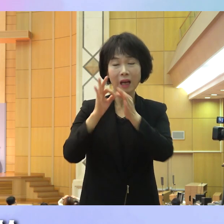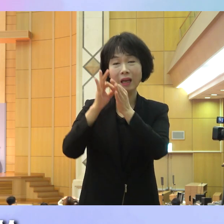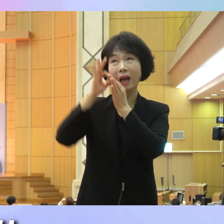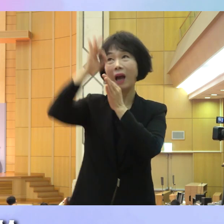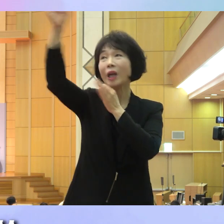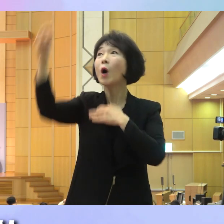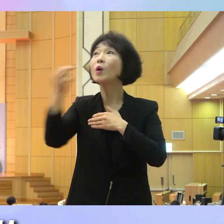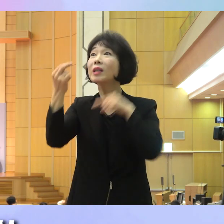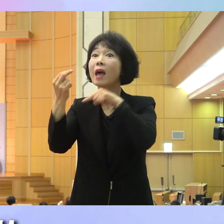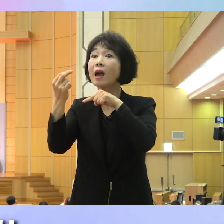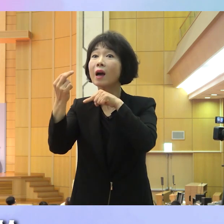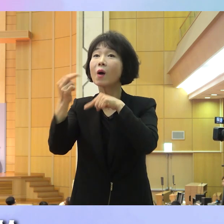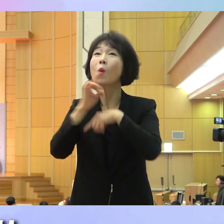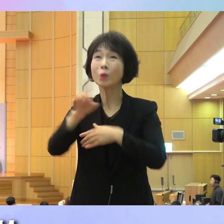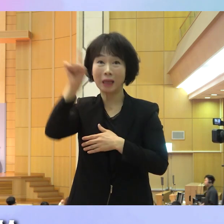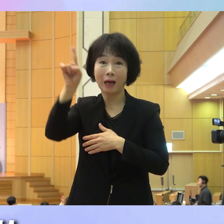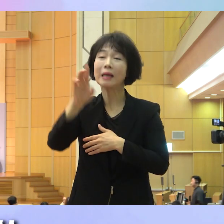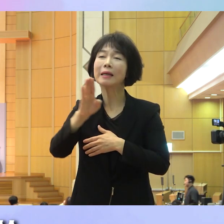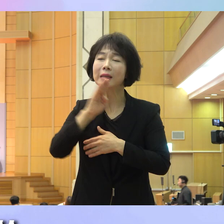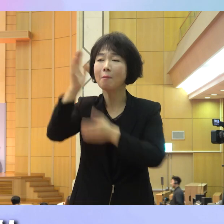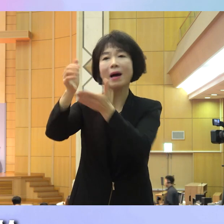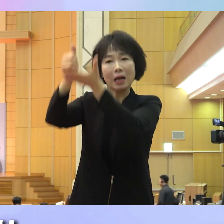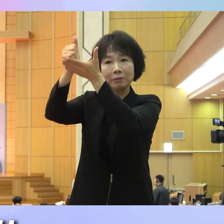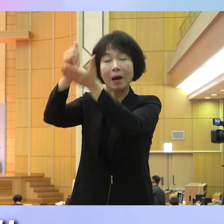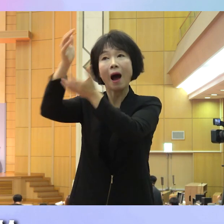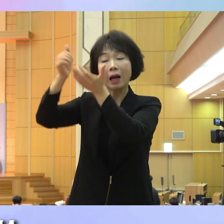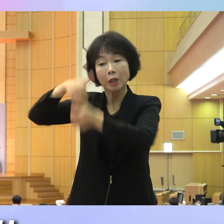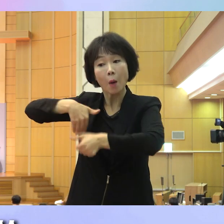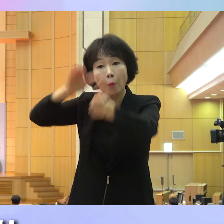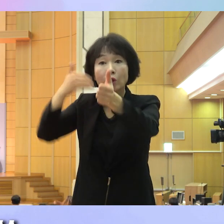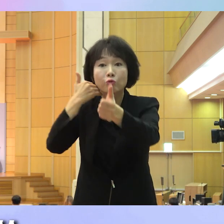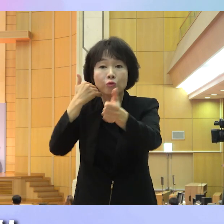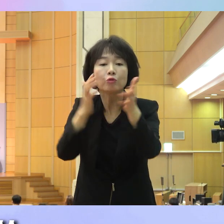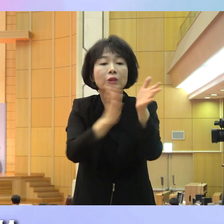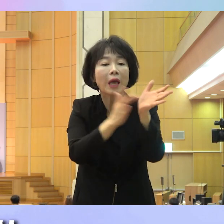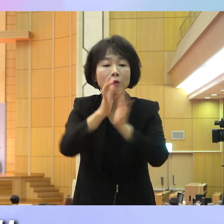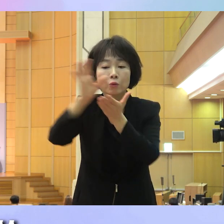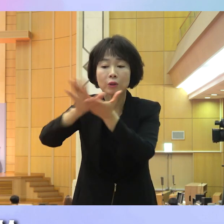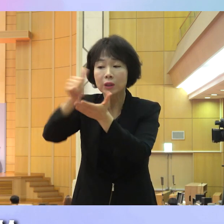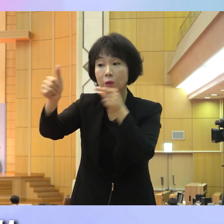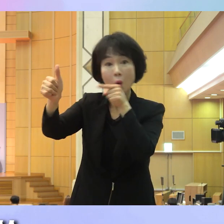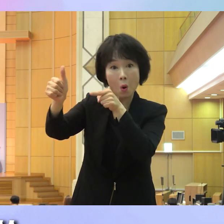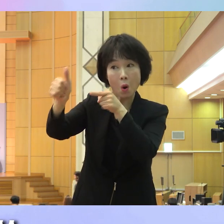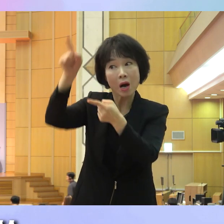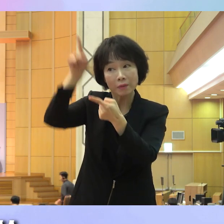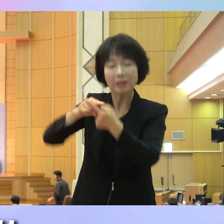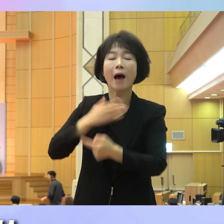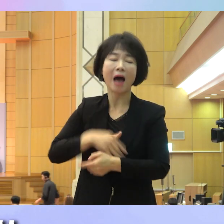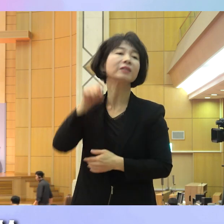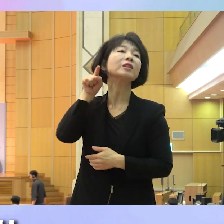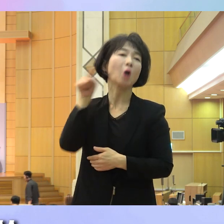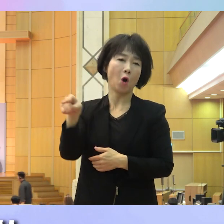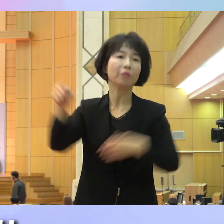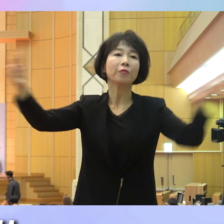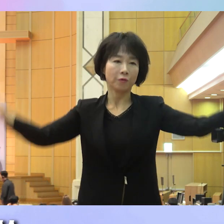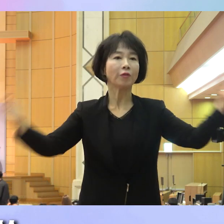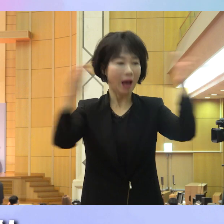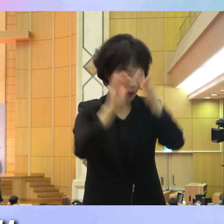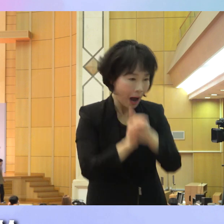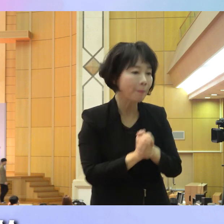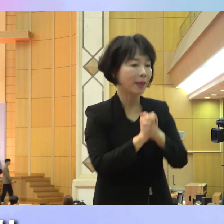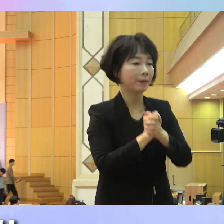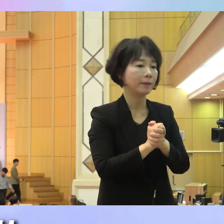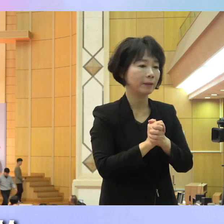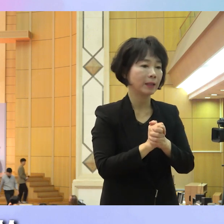영생은 곧 유일하신 참 하나님과 그의 보내신 자 예수 그리스도를 아는 것이니이다.